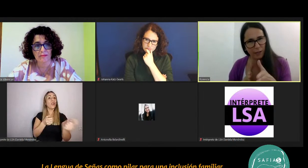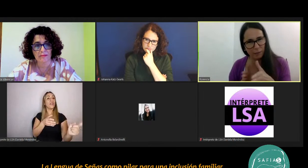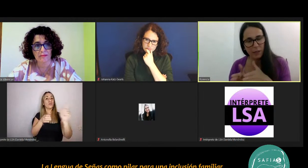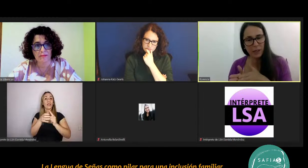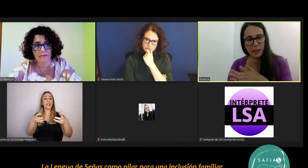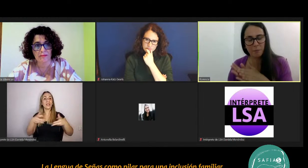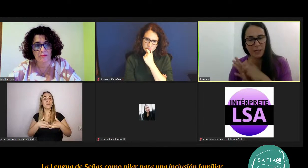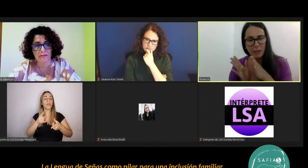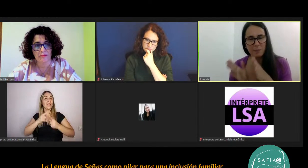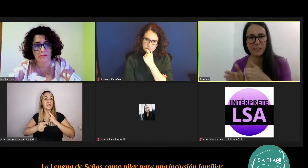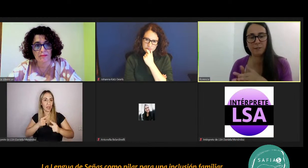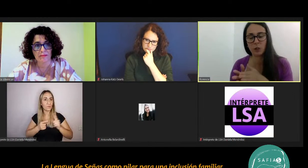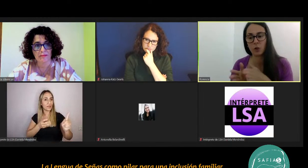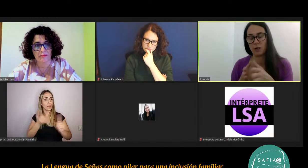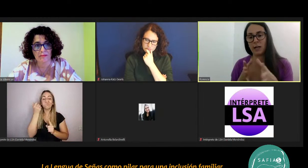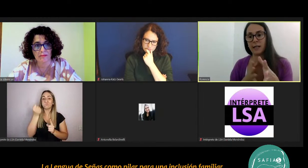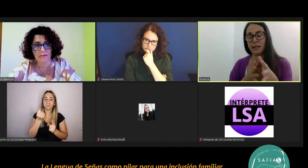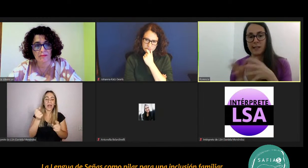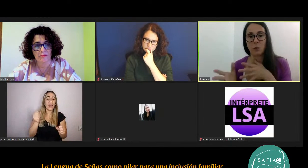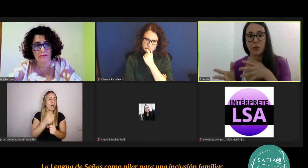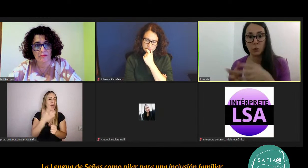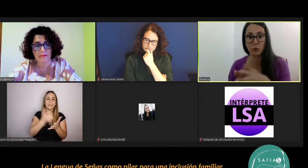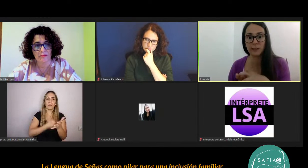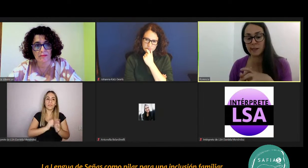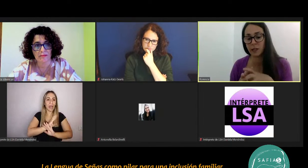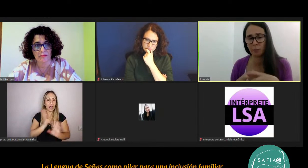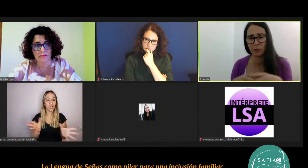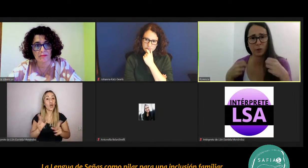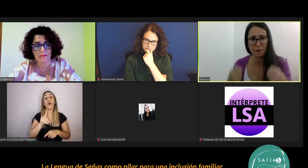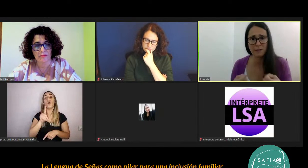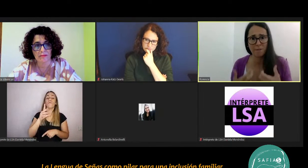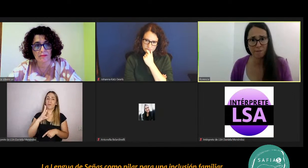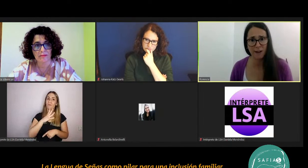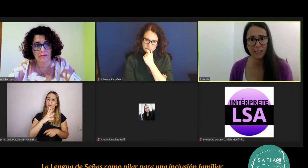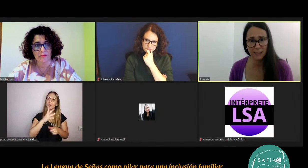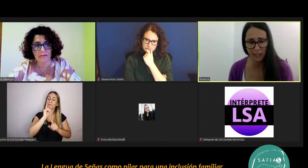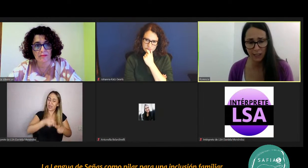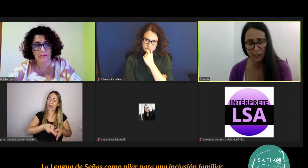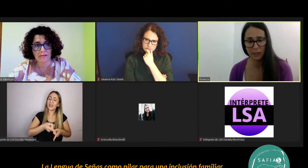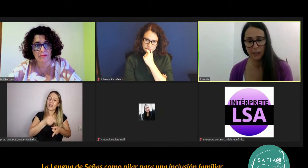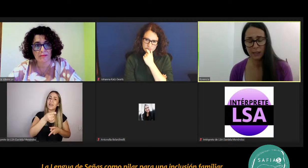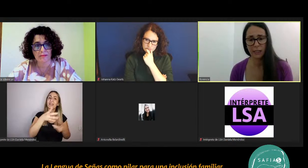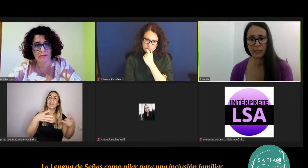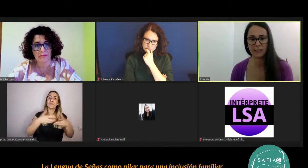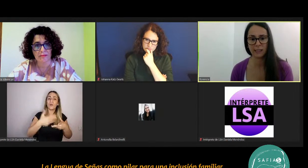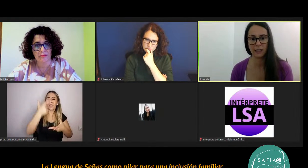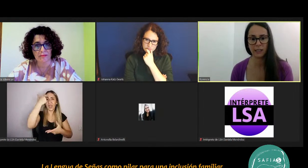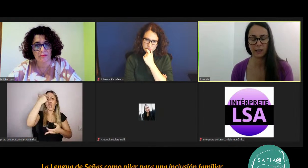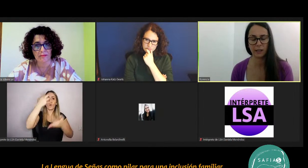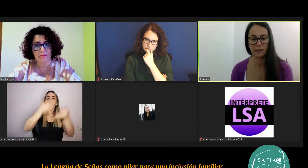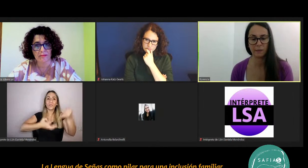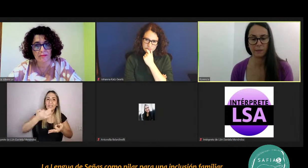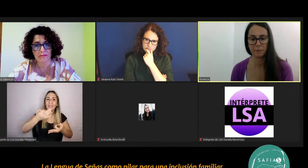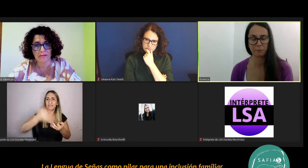tienen que ver más específicos con el área de salud y justicia, pero todavía falta